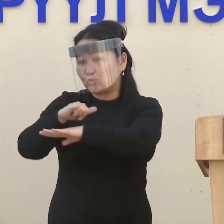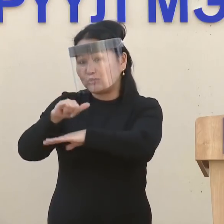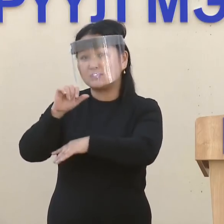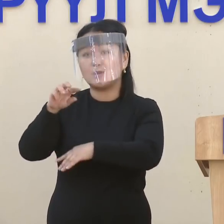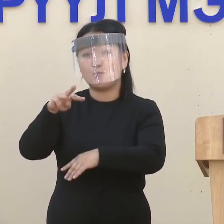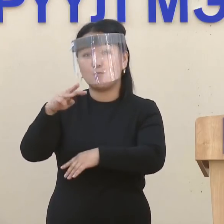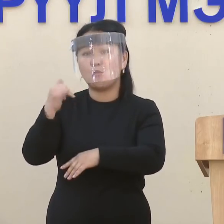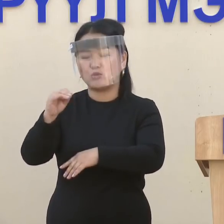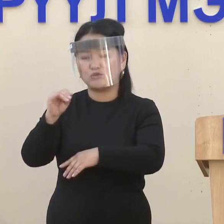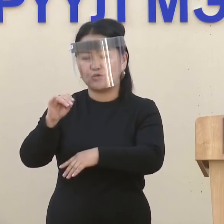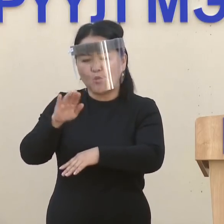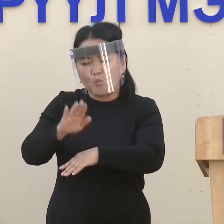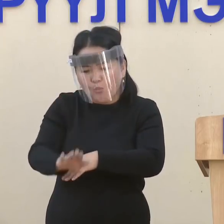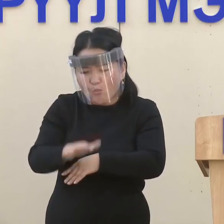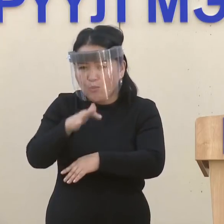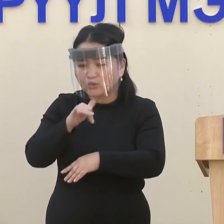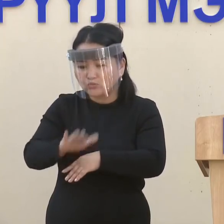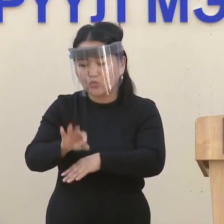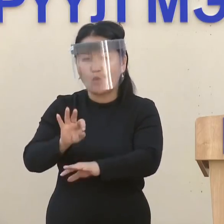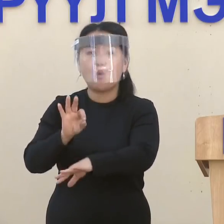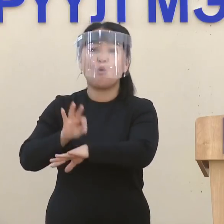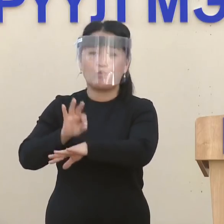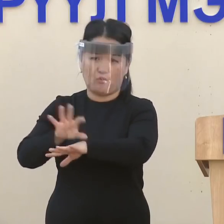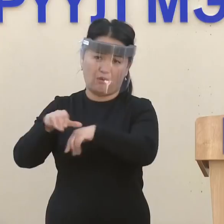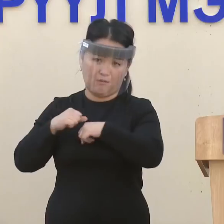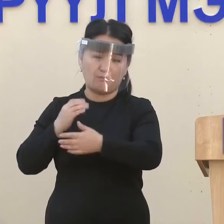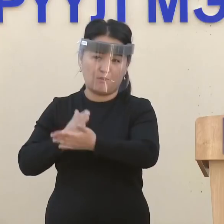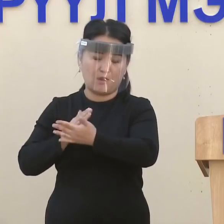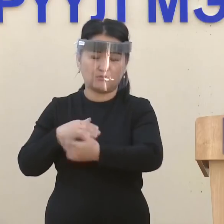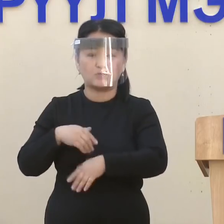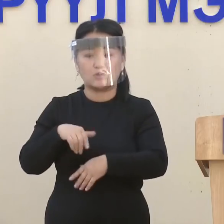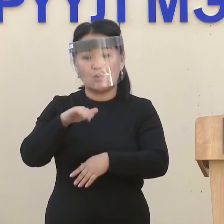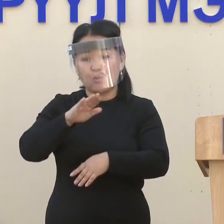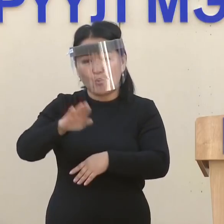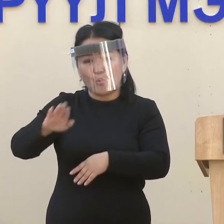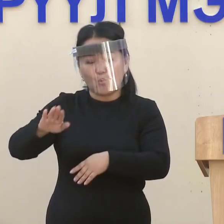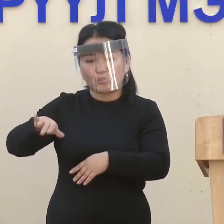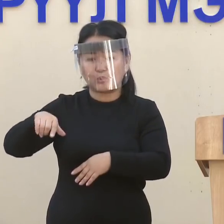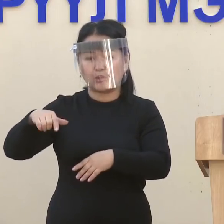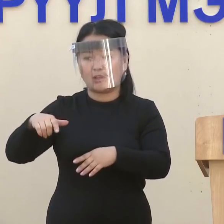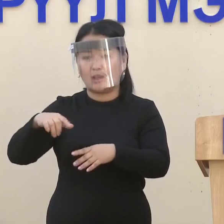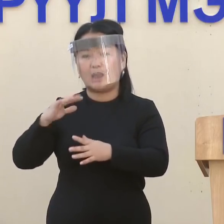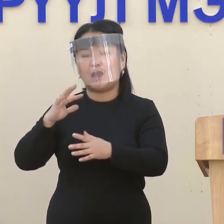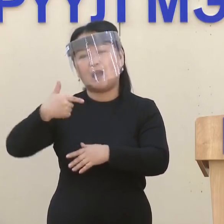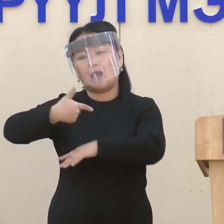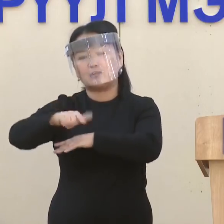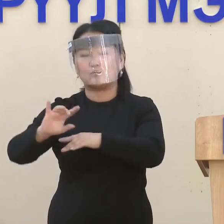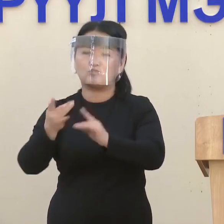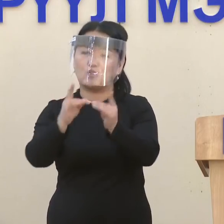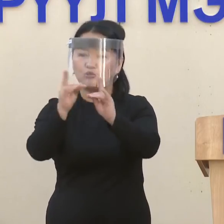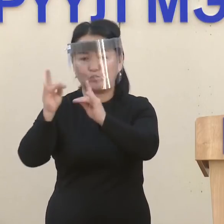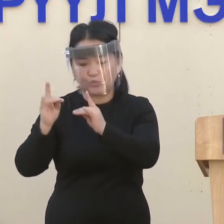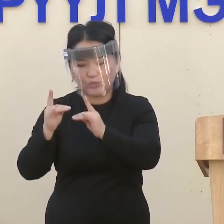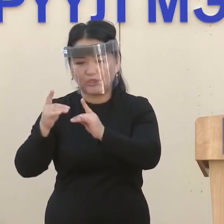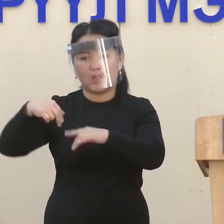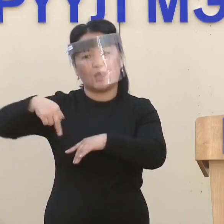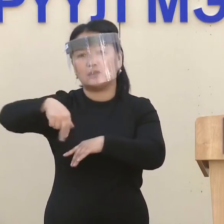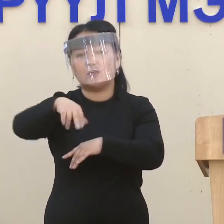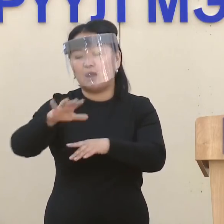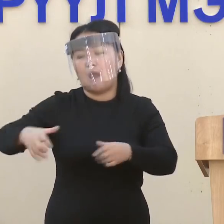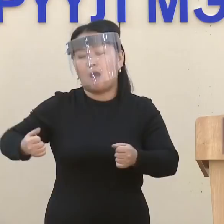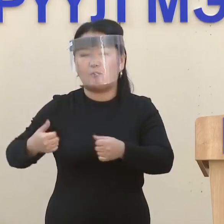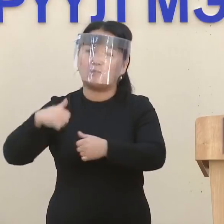бага насны хүүхэд өвчлөж байгаа учраас бага насны хүүхдийг одоо гадуур дагуулж явахгүй, бөөнөр нь одоо тоглуулахгүй байх талаар эцэг